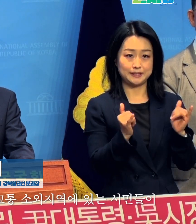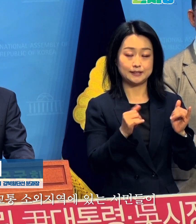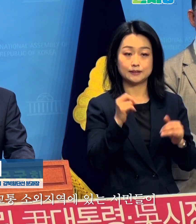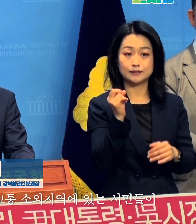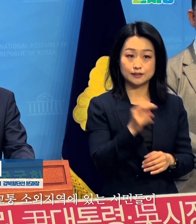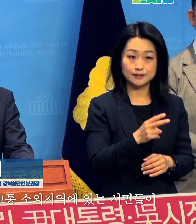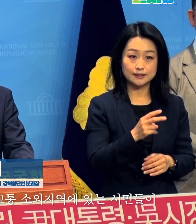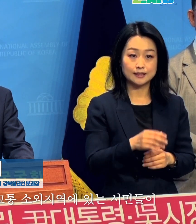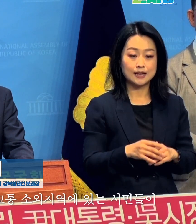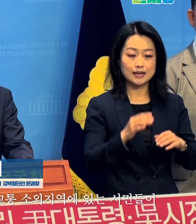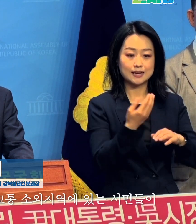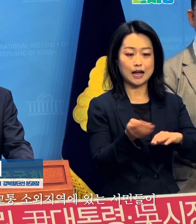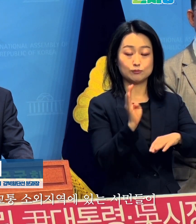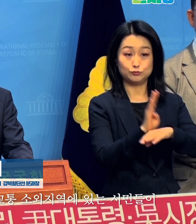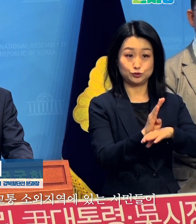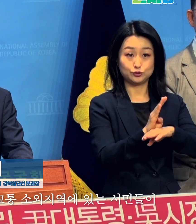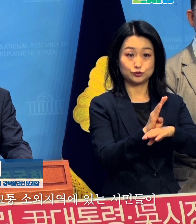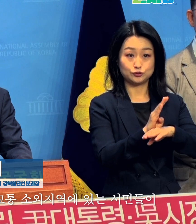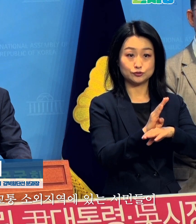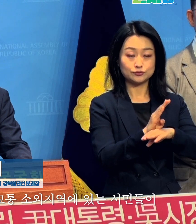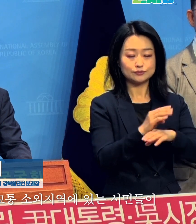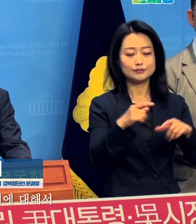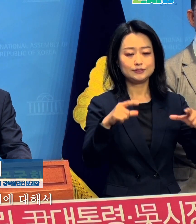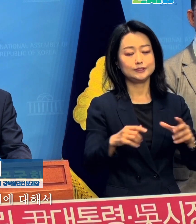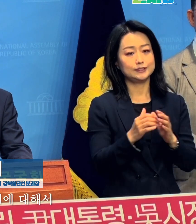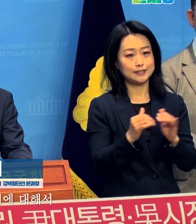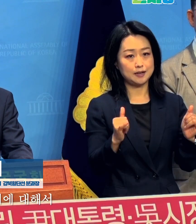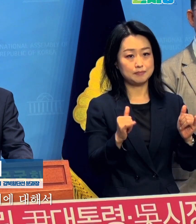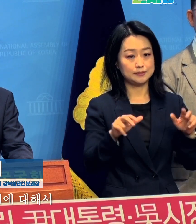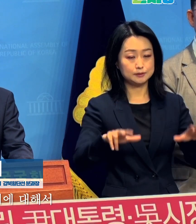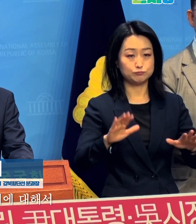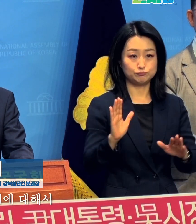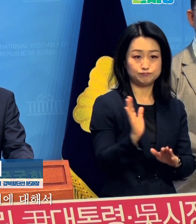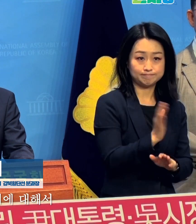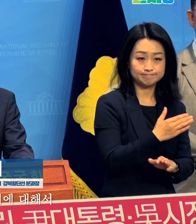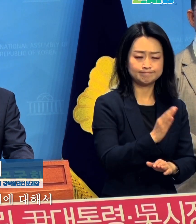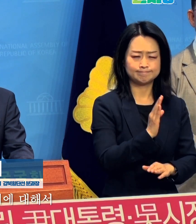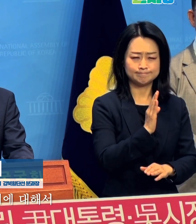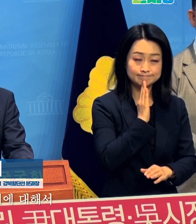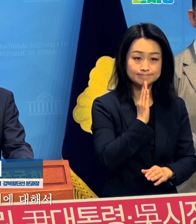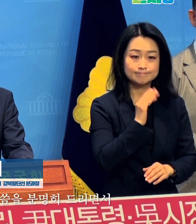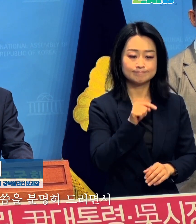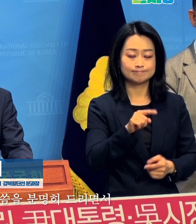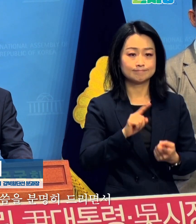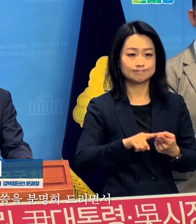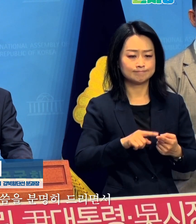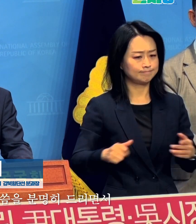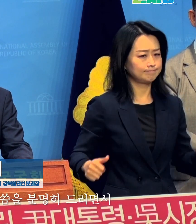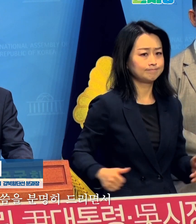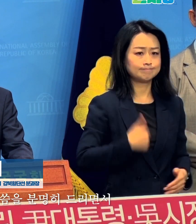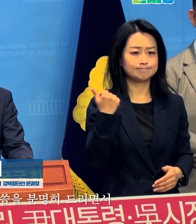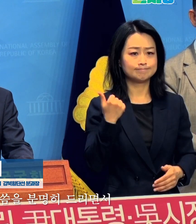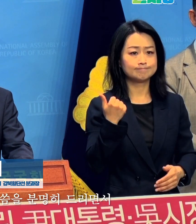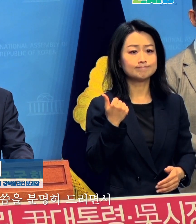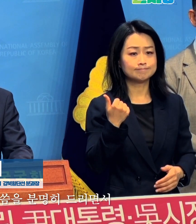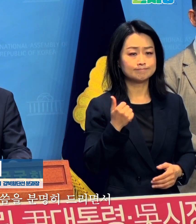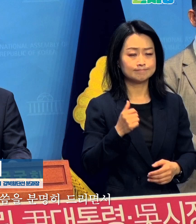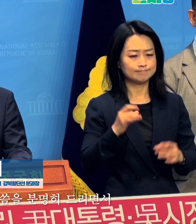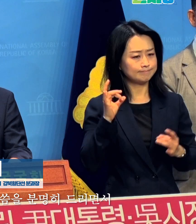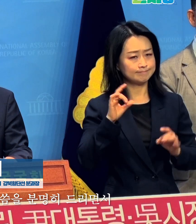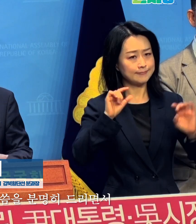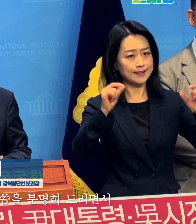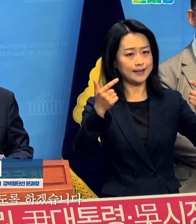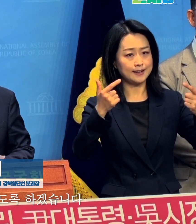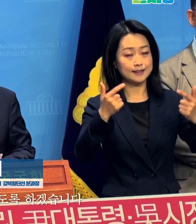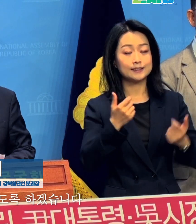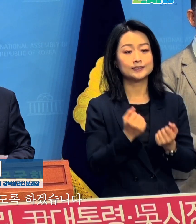그리고 강북 지역의 교통소외 지역에 있는 시민들이 지금부터 정말 여기에 대해서 가만히 있지 않겠다라고 하는 말씀을